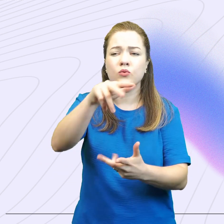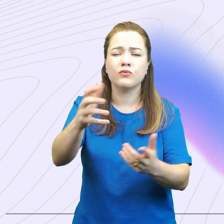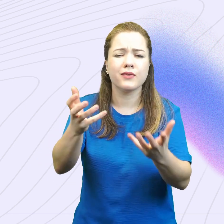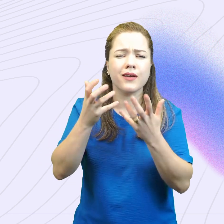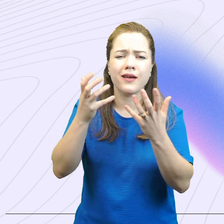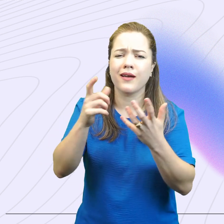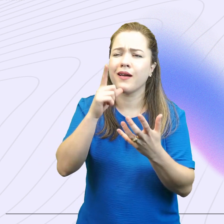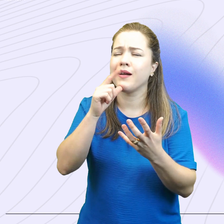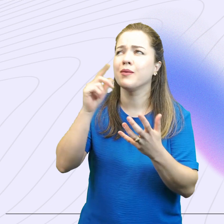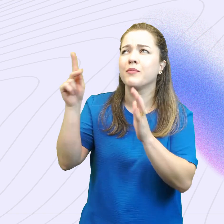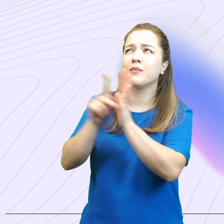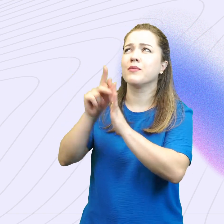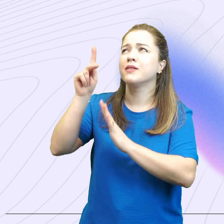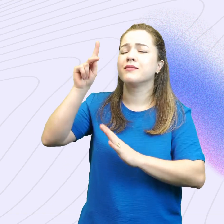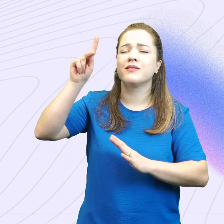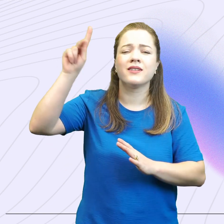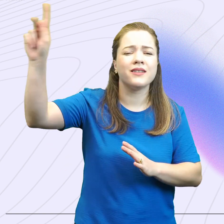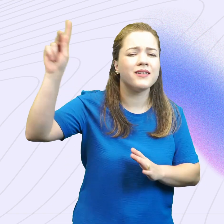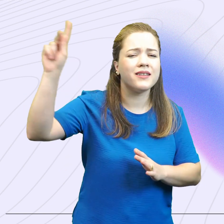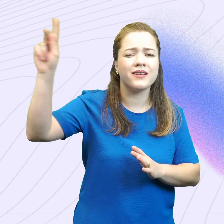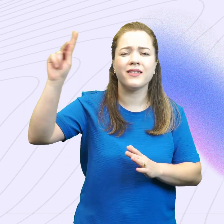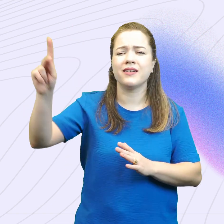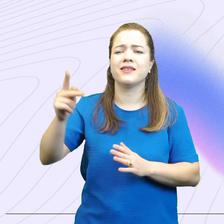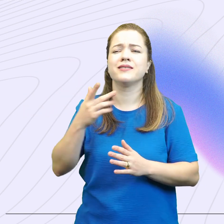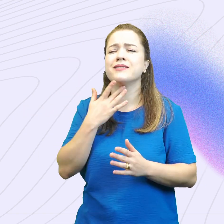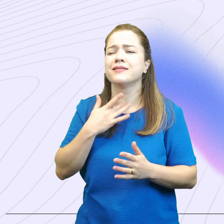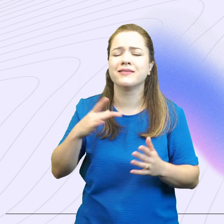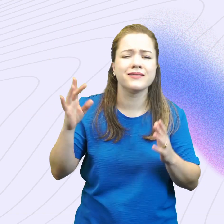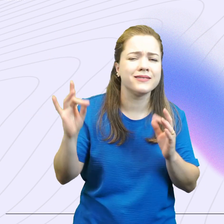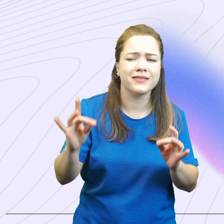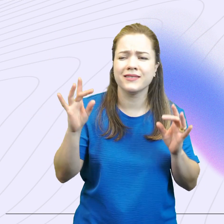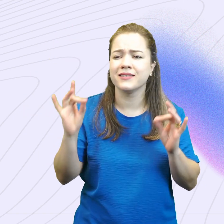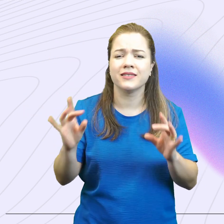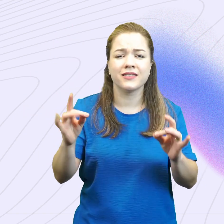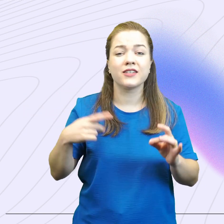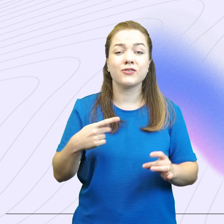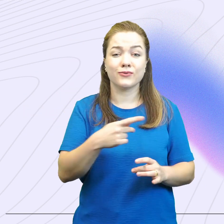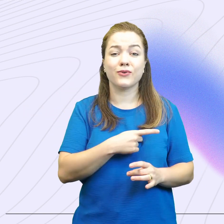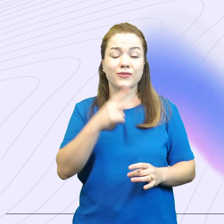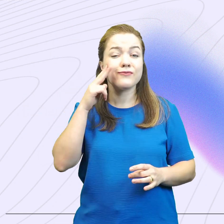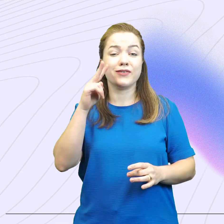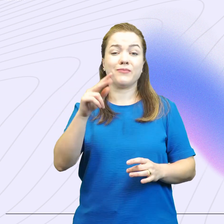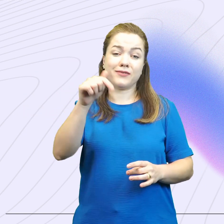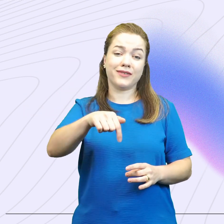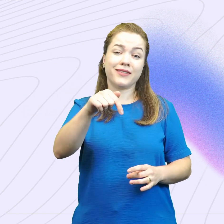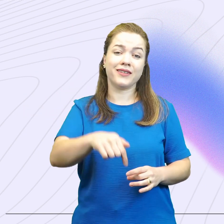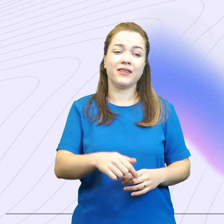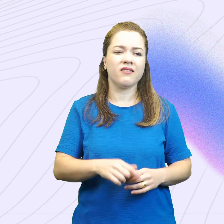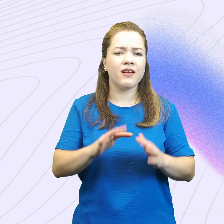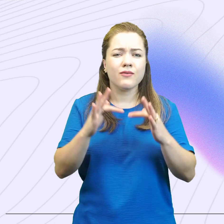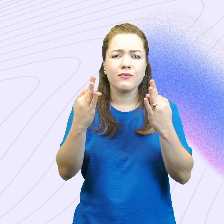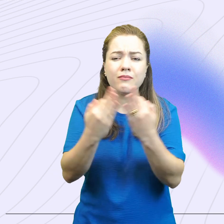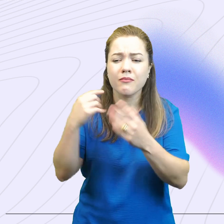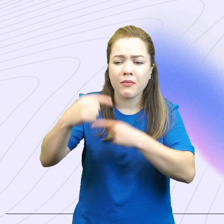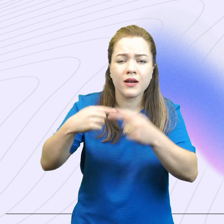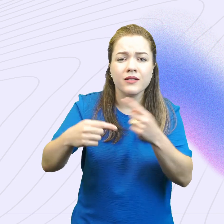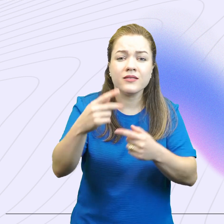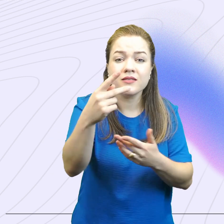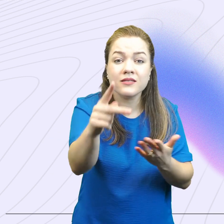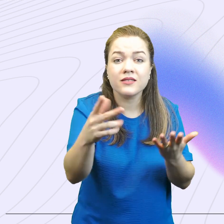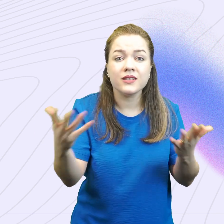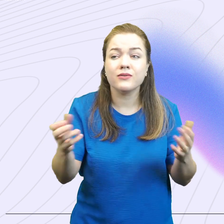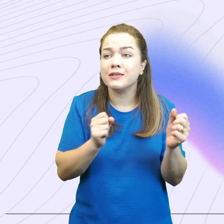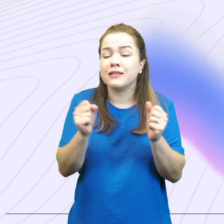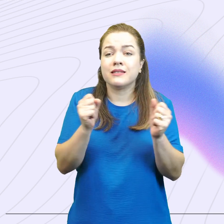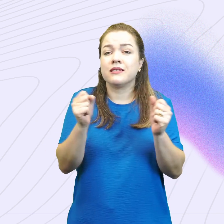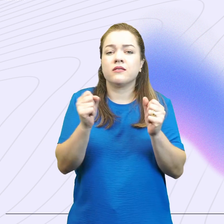Existem pessoas que estão sedentas para tomar dessa água que a gente tem experimentado aqui nesse lugar. Existem familiares seus que estão desesperados. Você